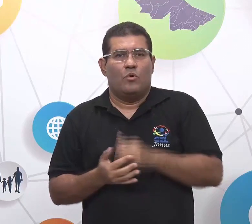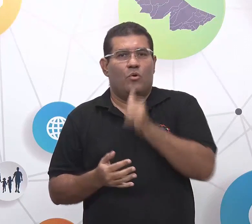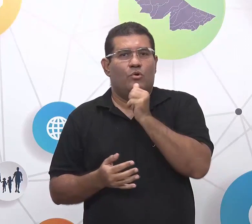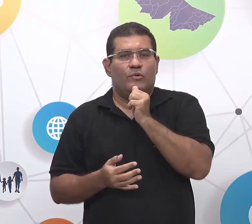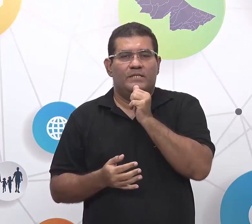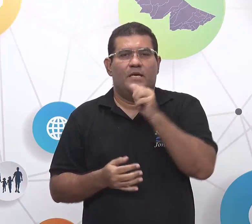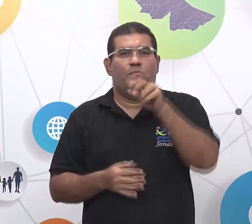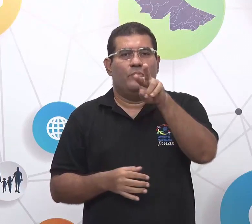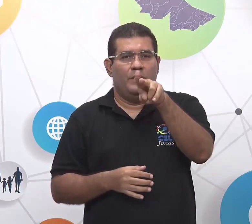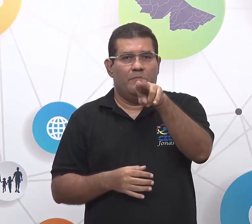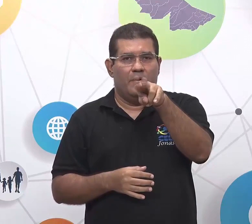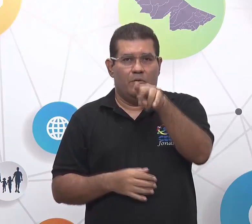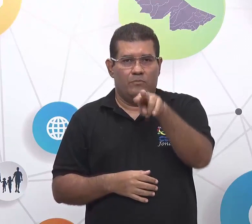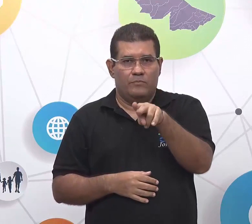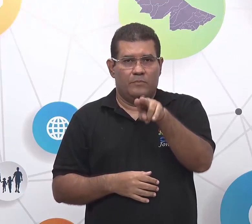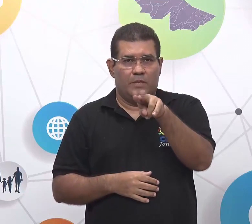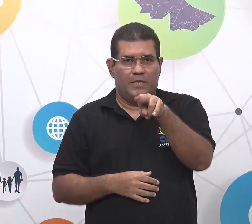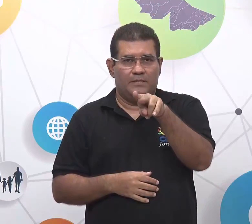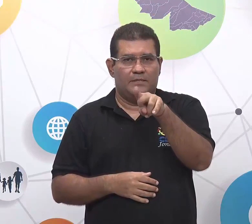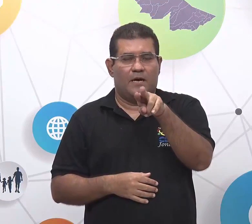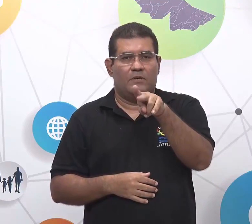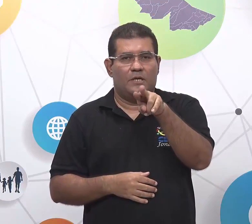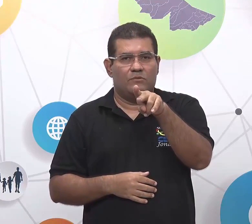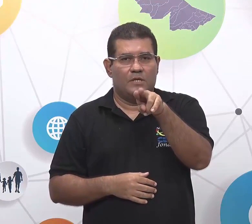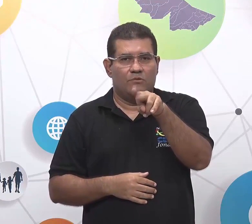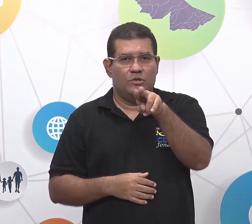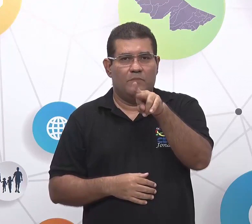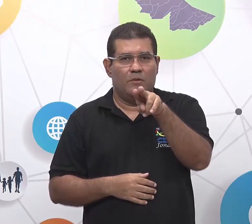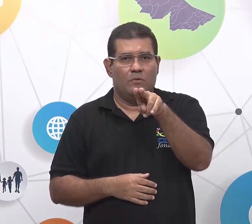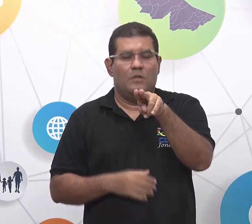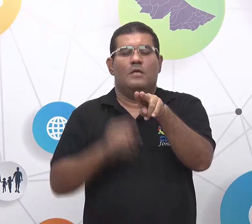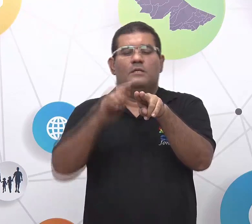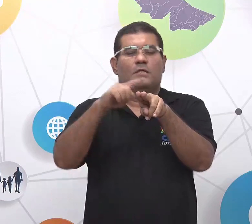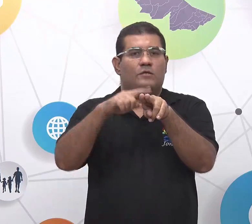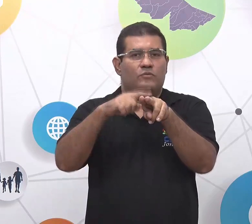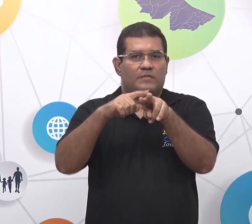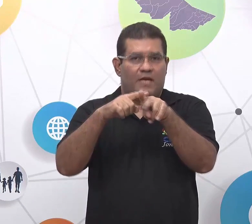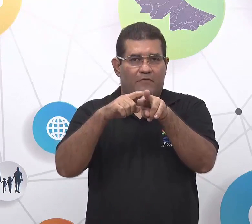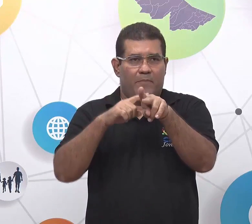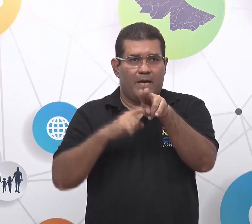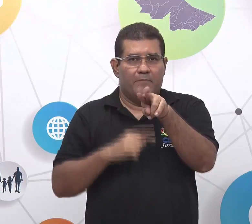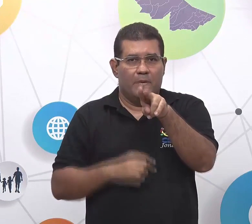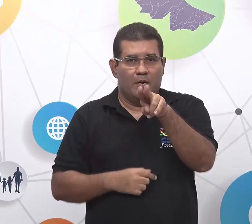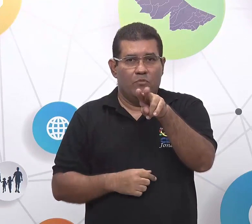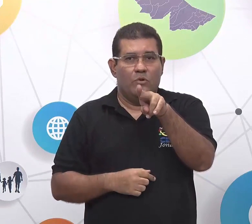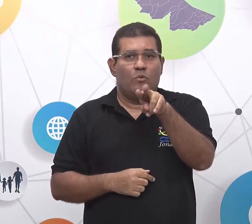outro exemplo irmão esse sinal aqui é o sinal de irmão tanto serve para irmão